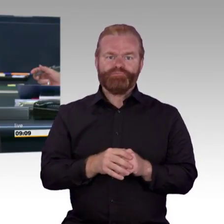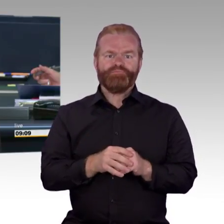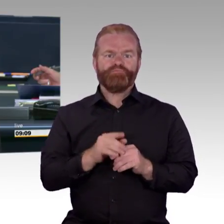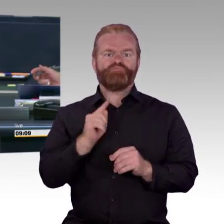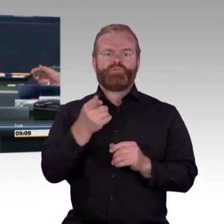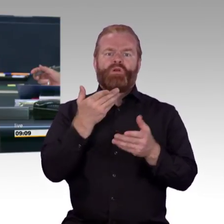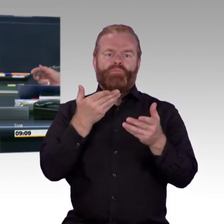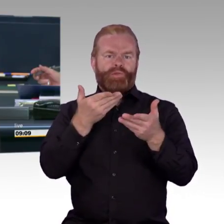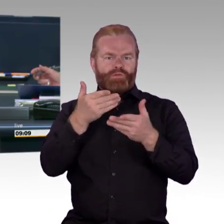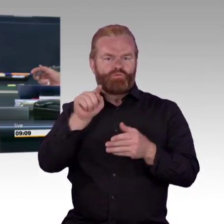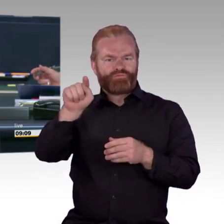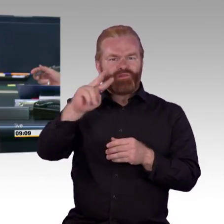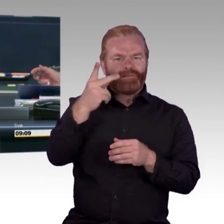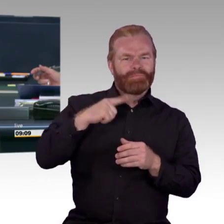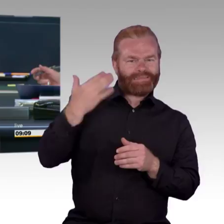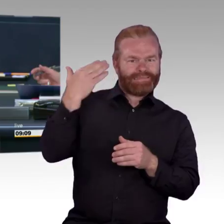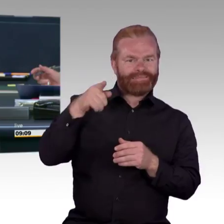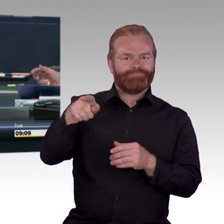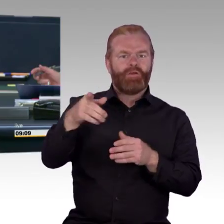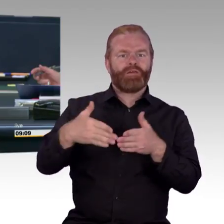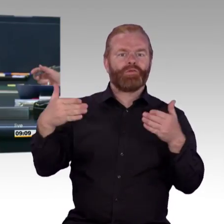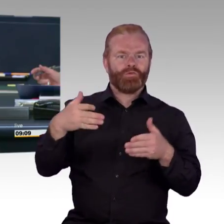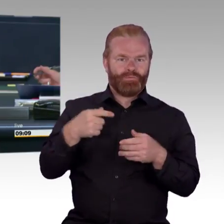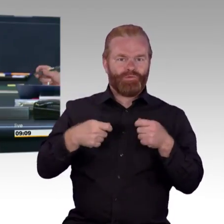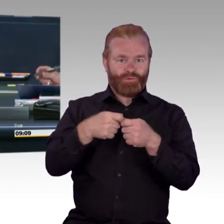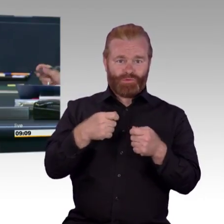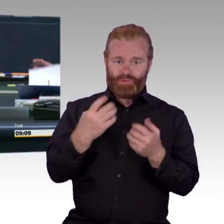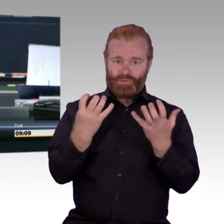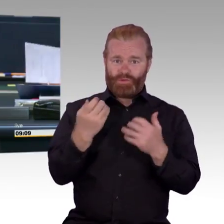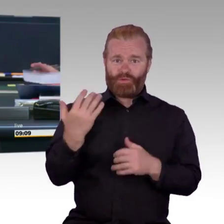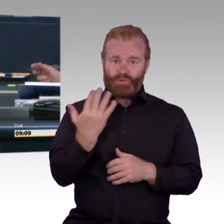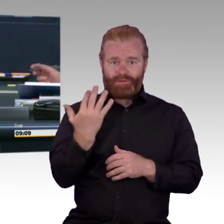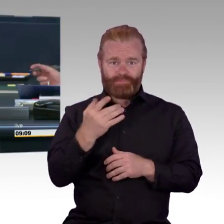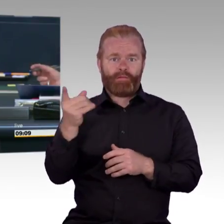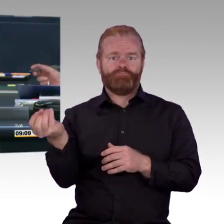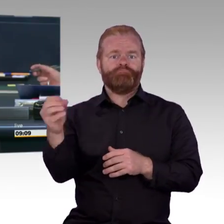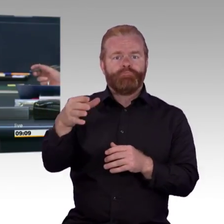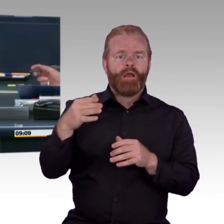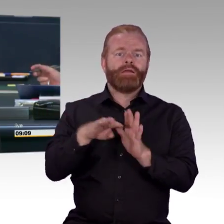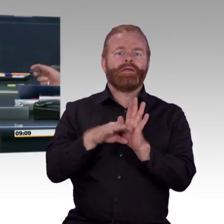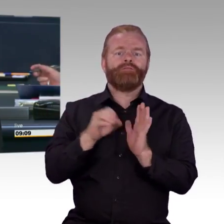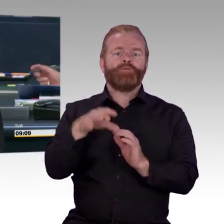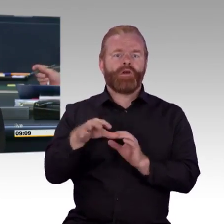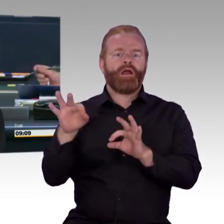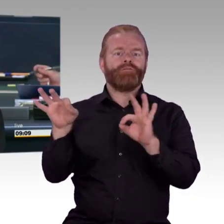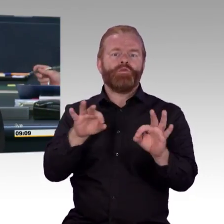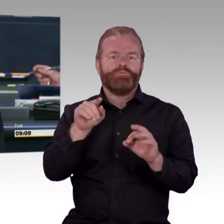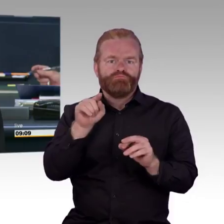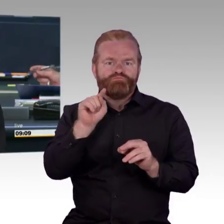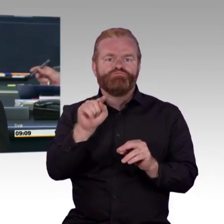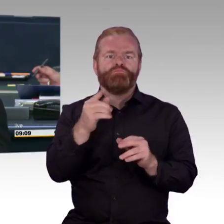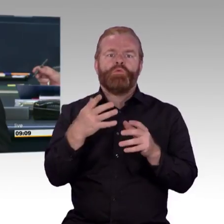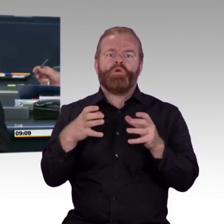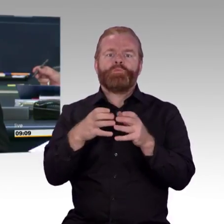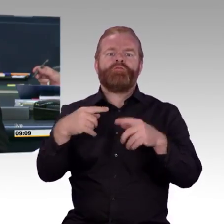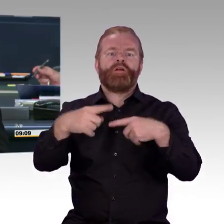CDU, CSU und SPD liegen ein Entschließungsantrag der Fraktion Die Linke und zwei Entschließungsanträge der Fraktion Bündnis 90 Die Grünen